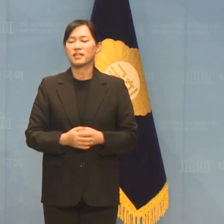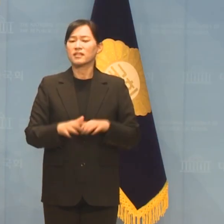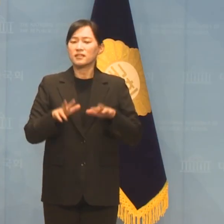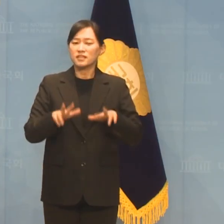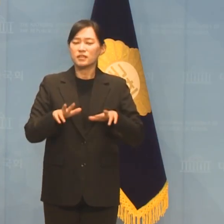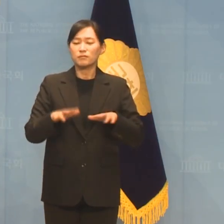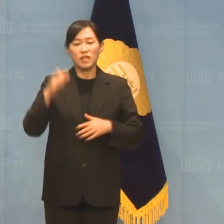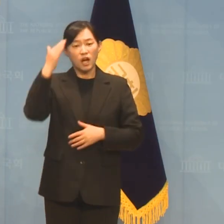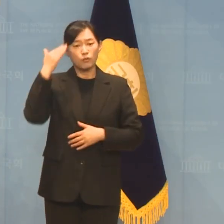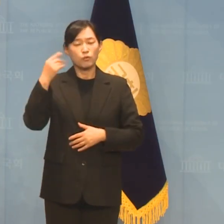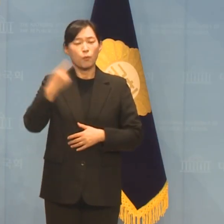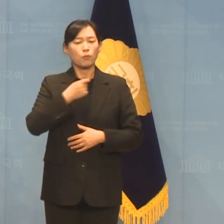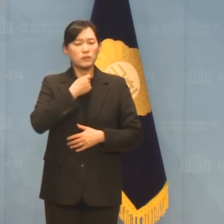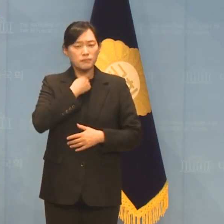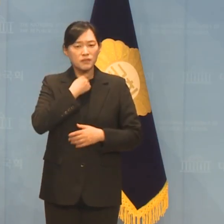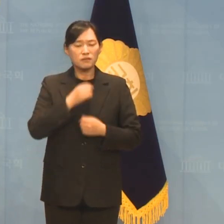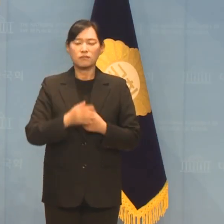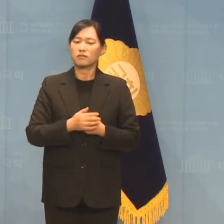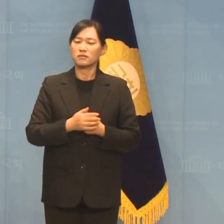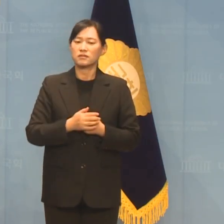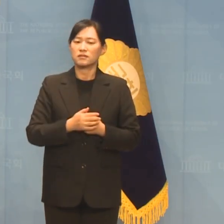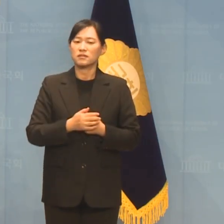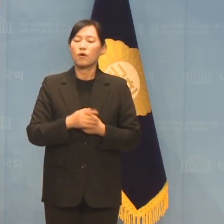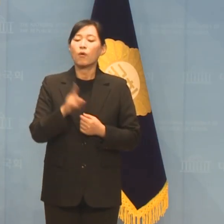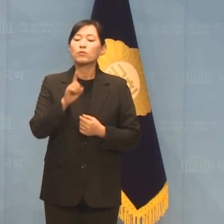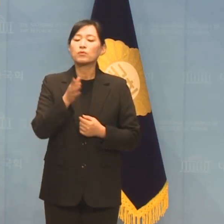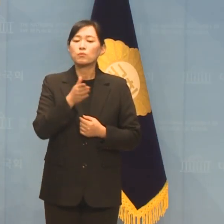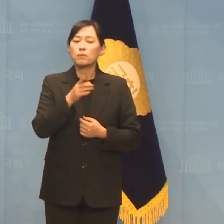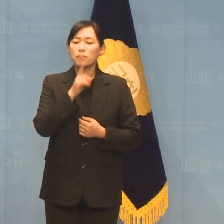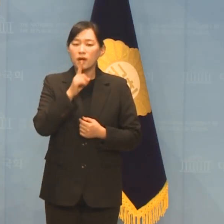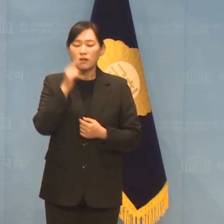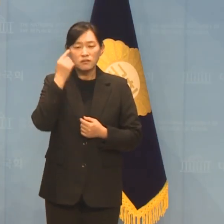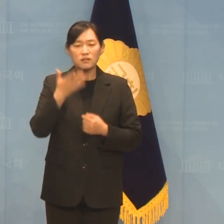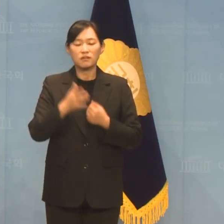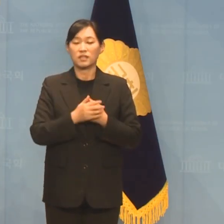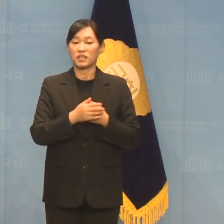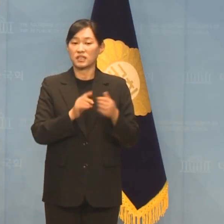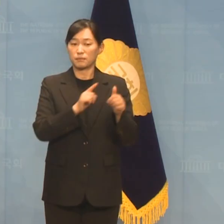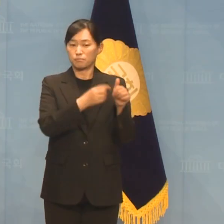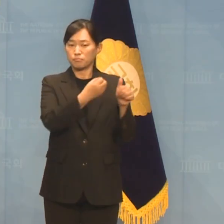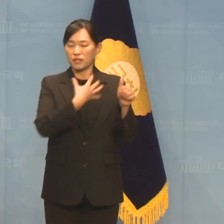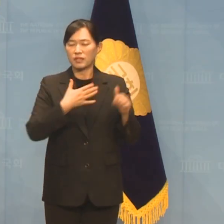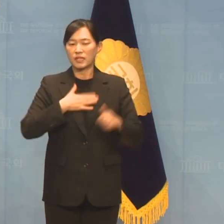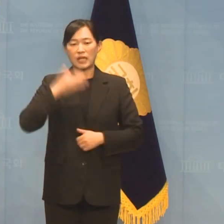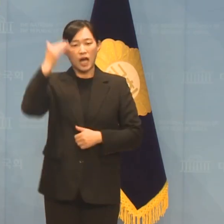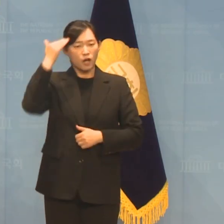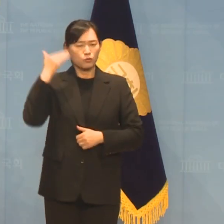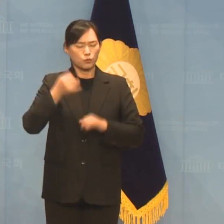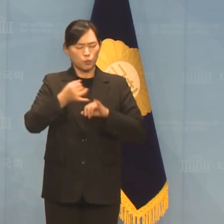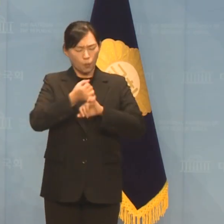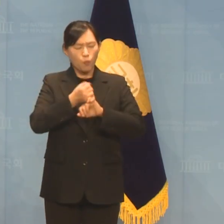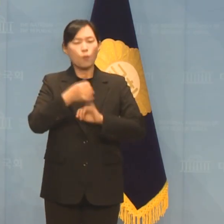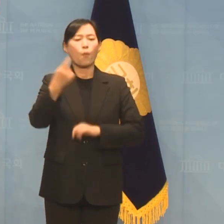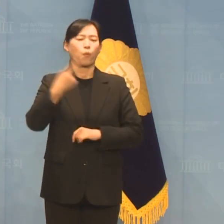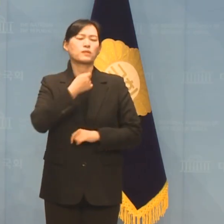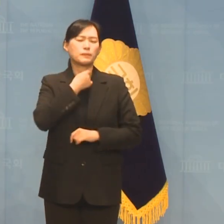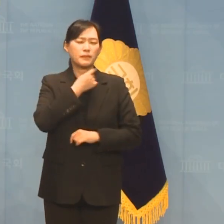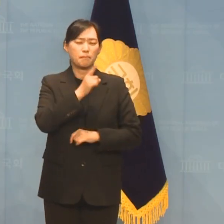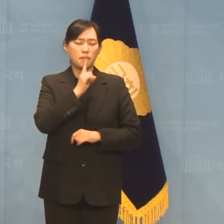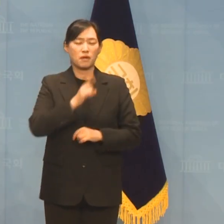지금은 기순 의사가 어느 정도 되느냐는 제 질문에 리 씨는 난 한국으로 꼭 가고